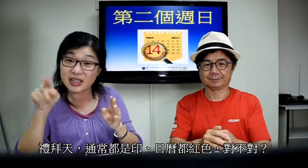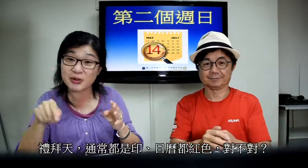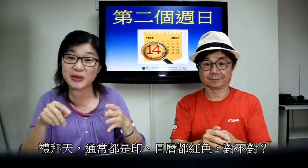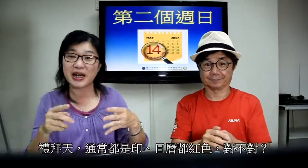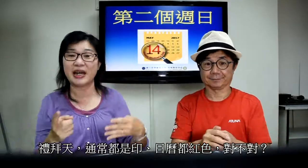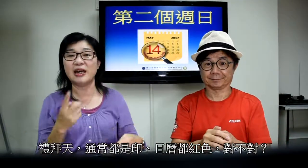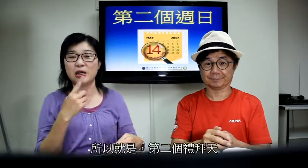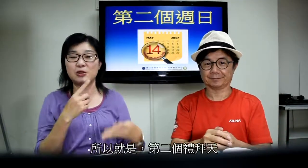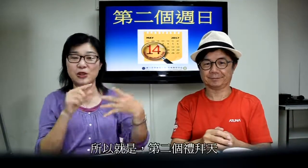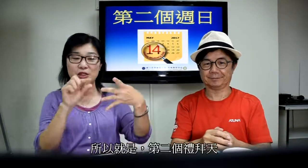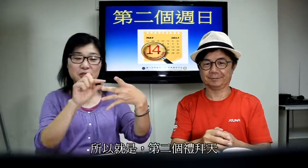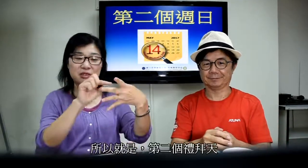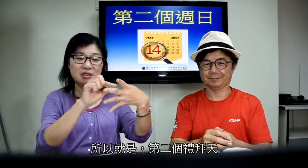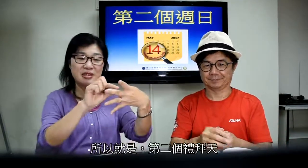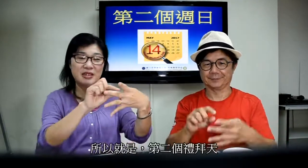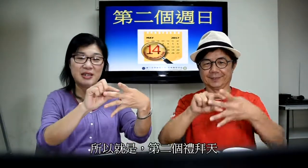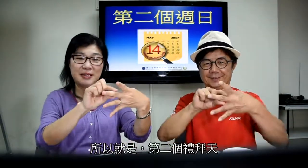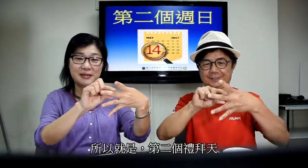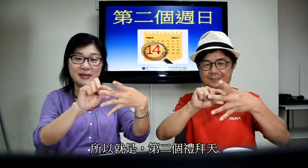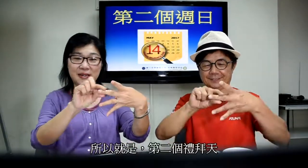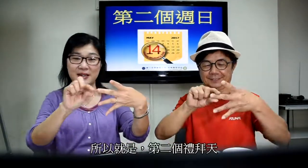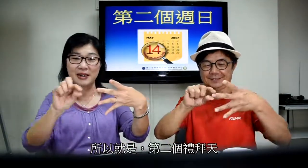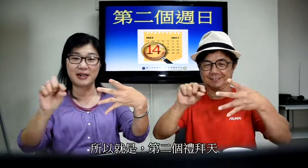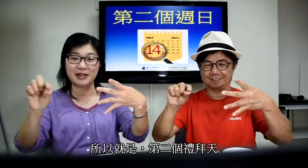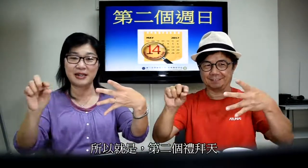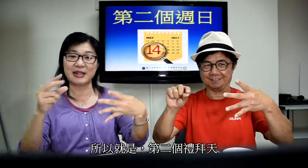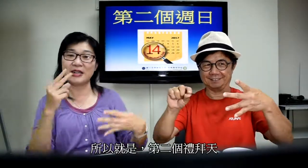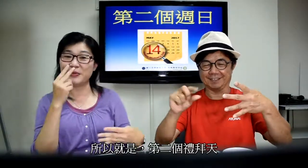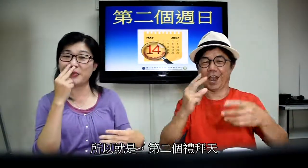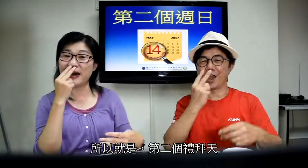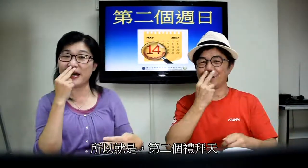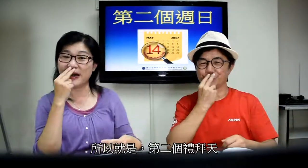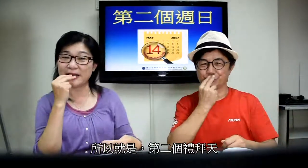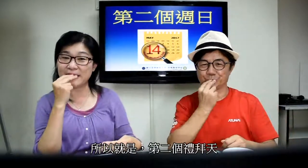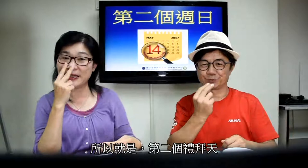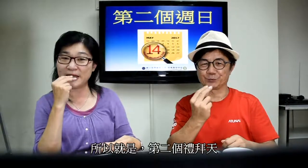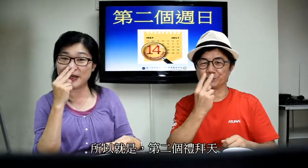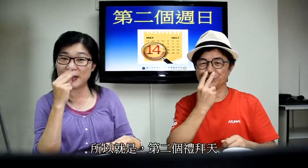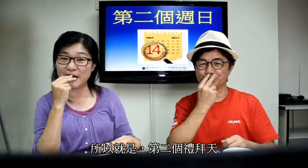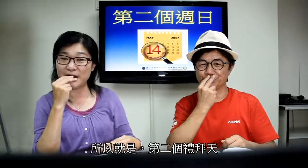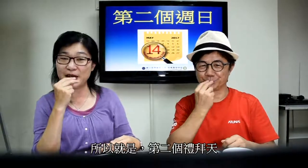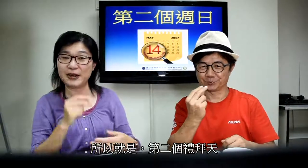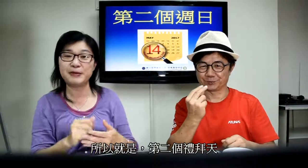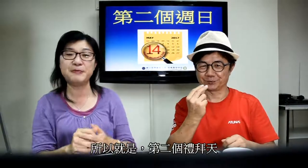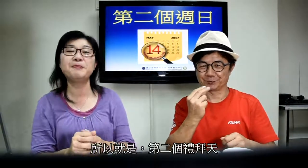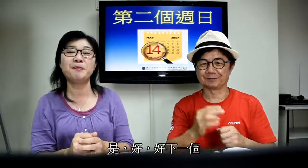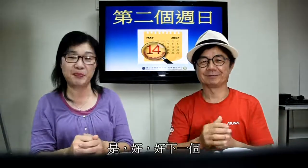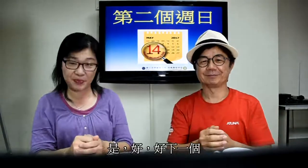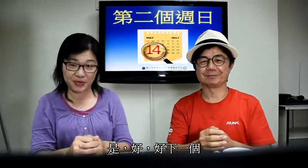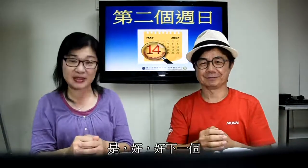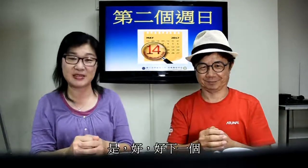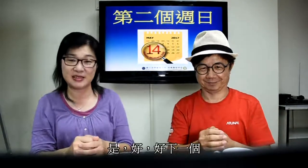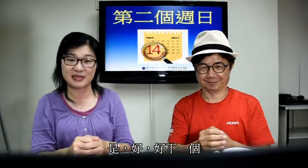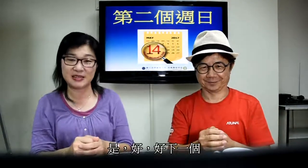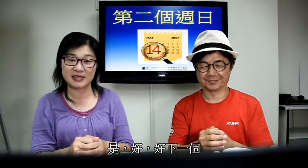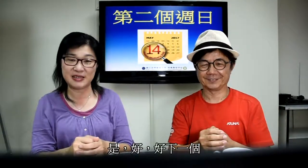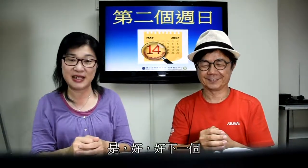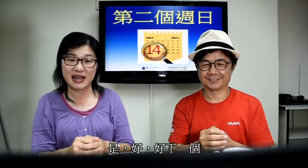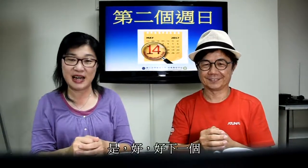不对？所以就是第二个礼拜。天是好，